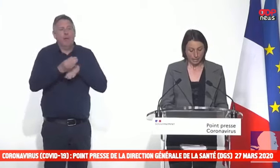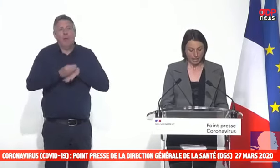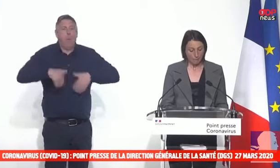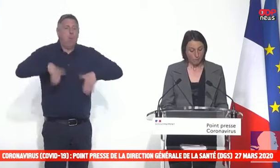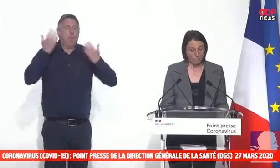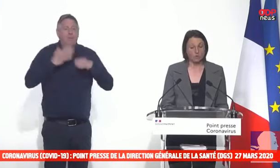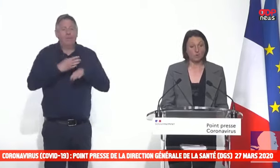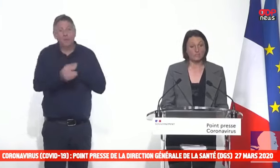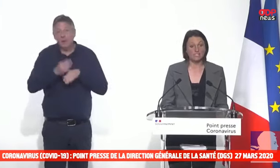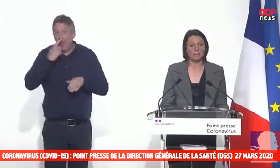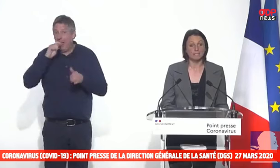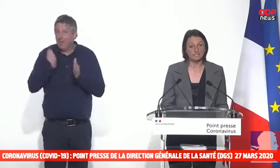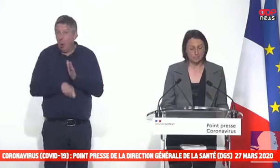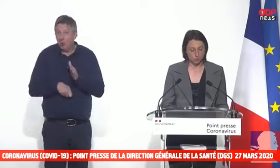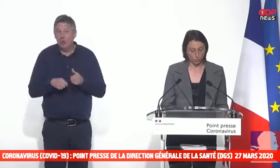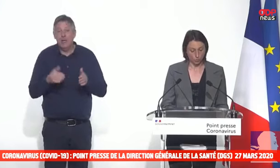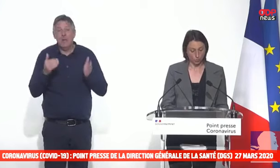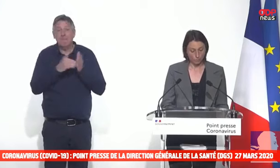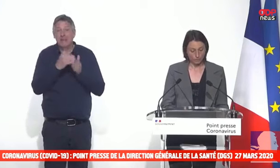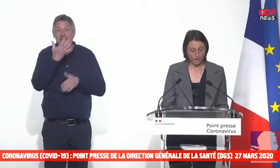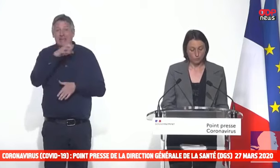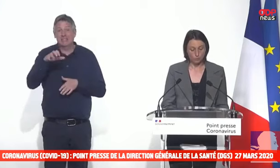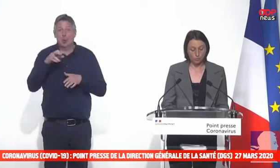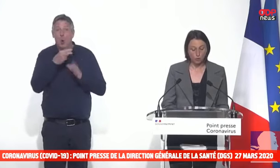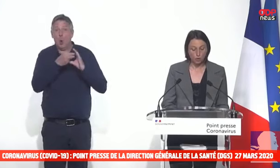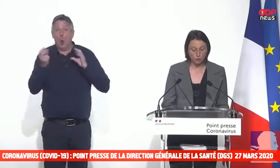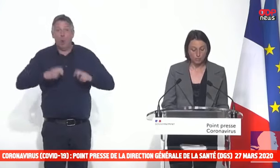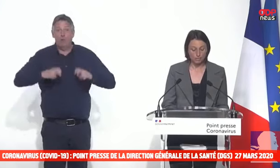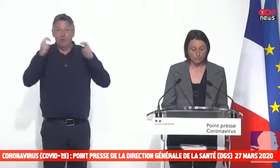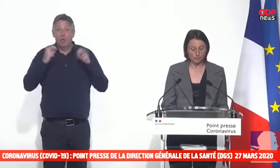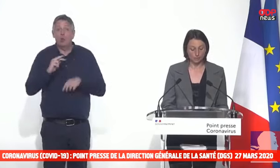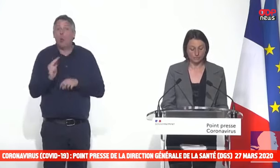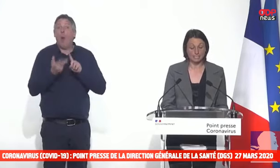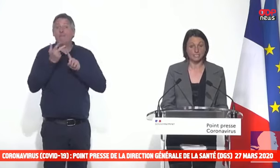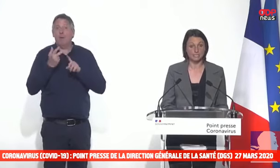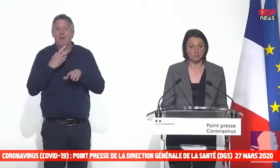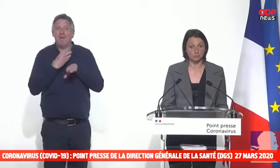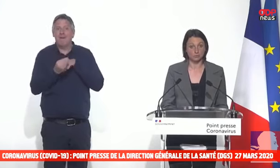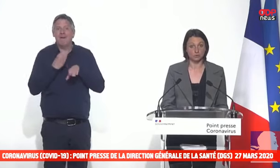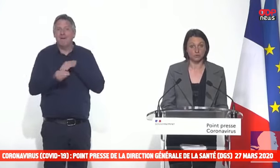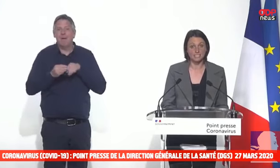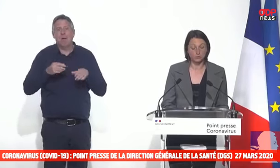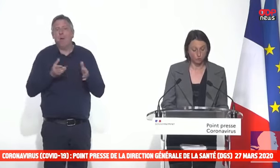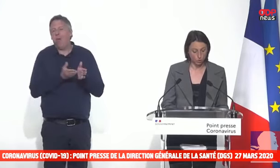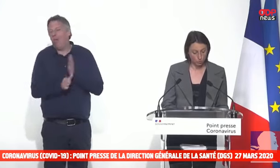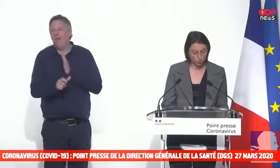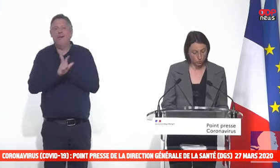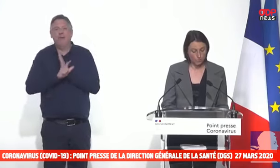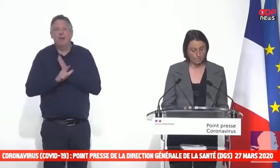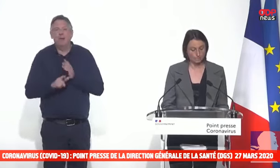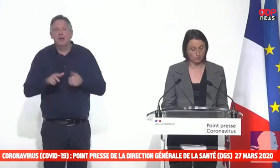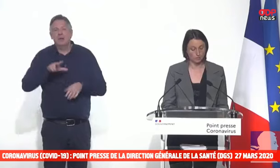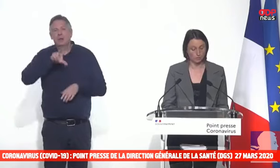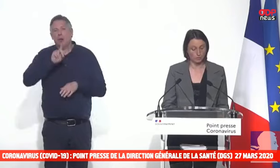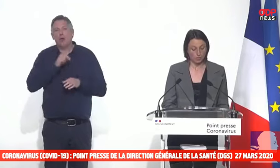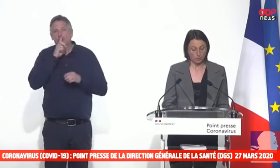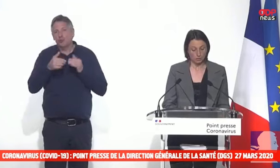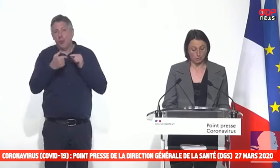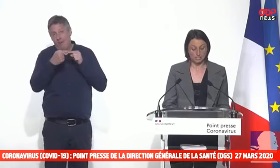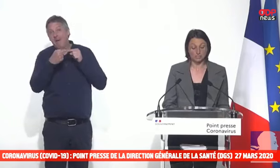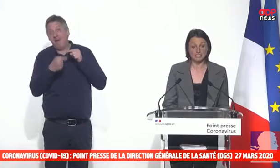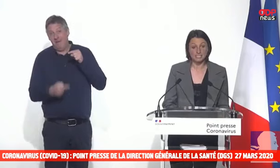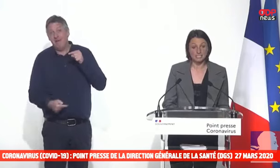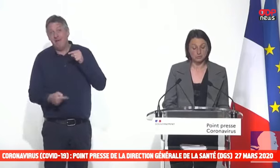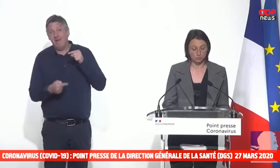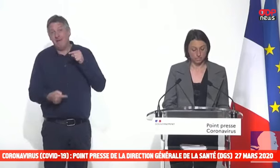l'amende est augmentée à 1 500 euros. À plus de trois reprises, c'est un délai dans un délai de 30 jours.